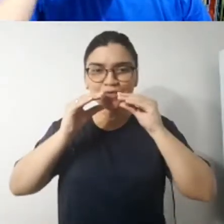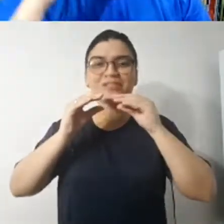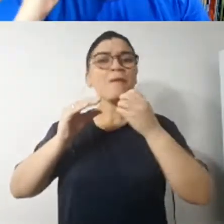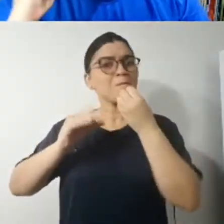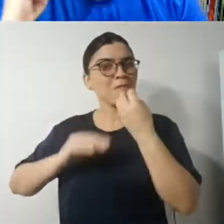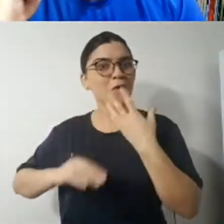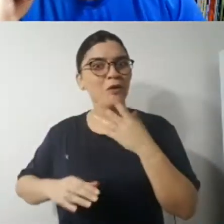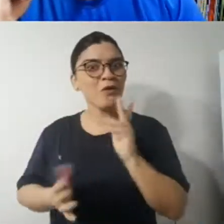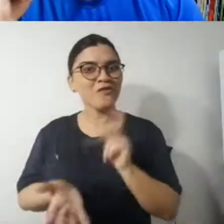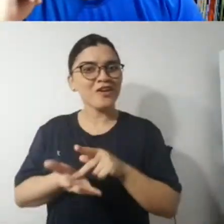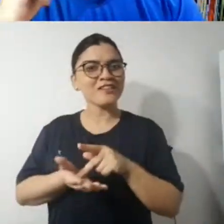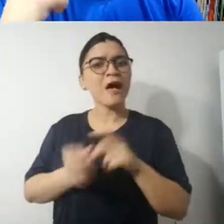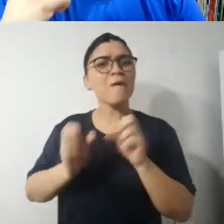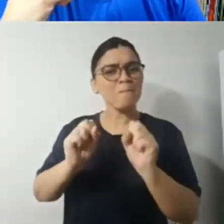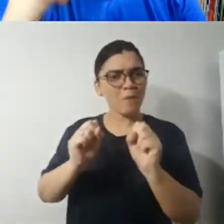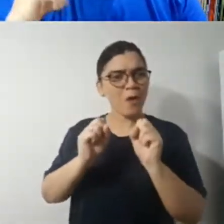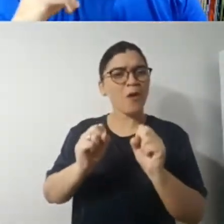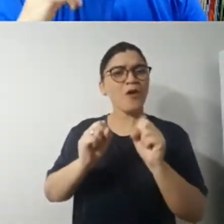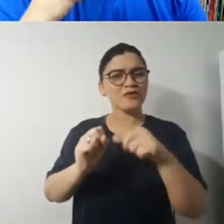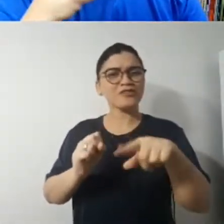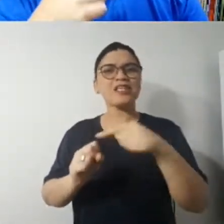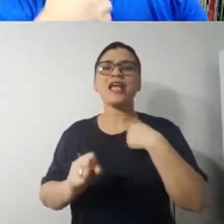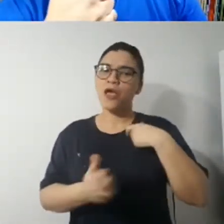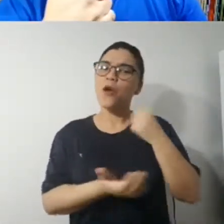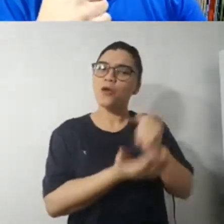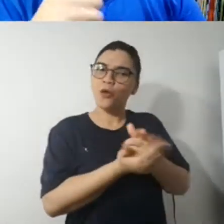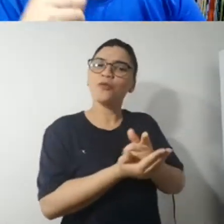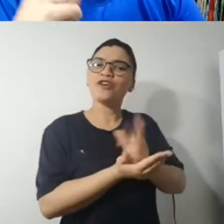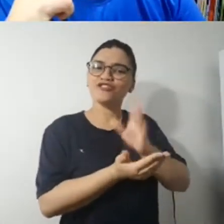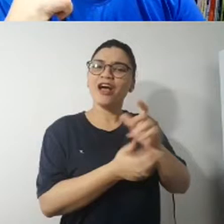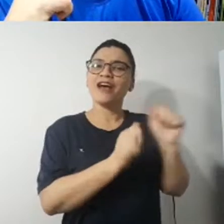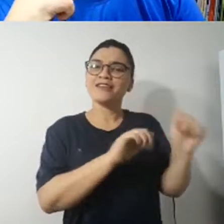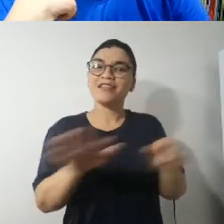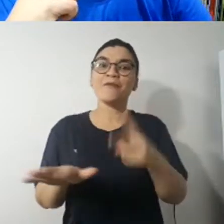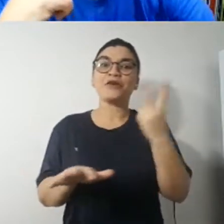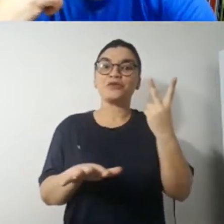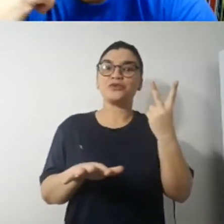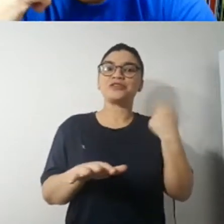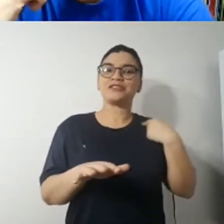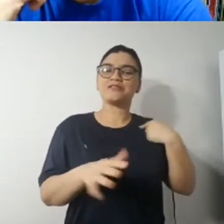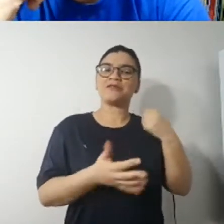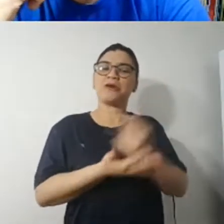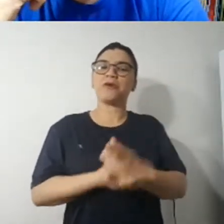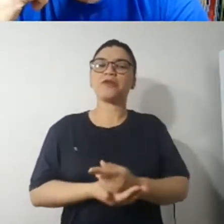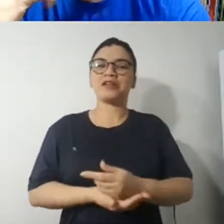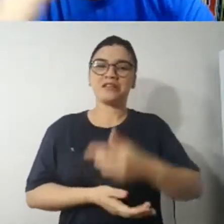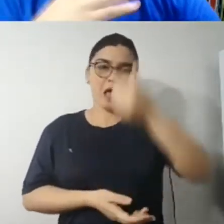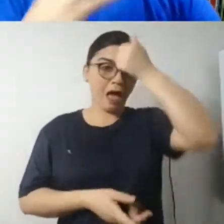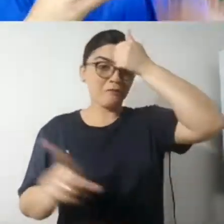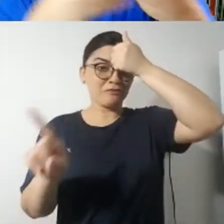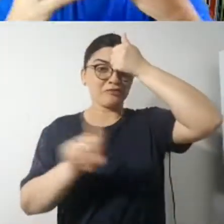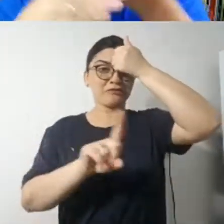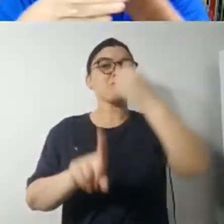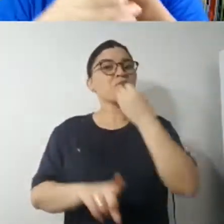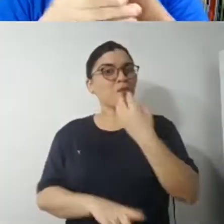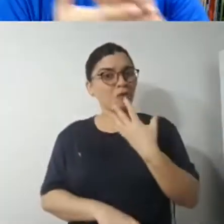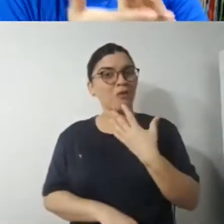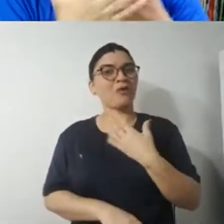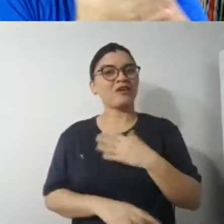perfil dele. Eu já comprei há 2 semanas já, não me arrependi. Isso aí não é jabá não, viu, gente? Tô